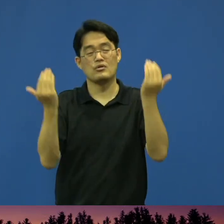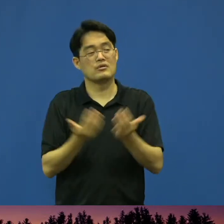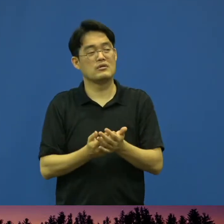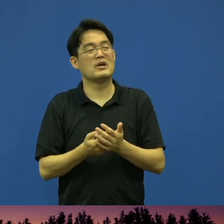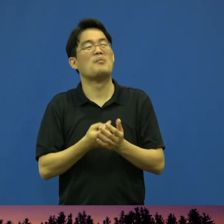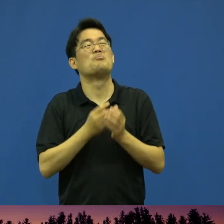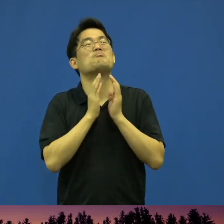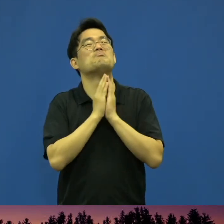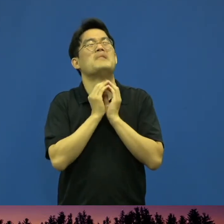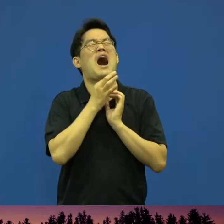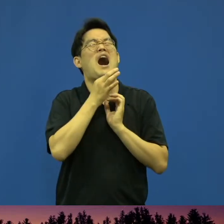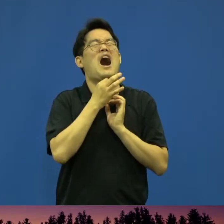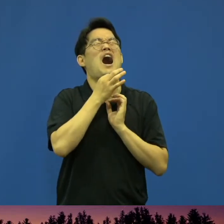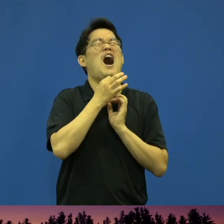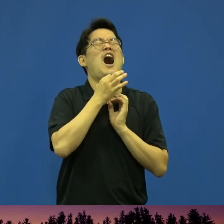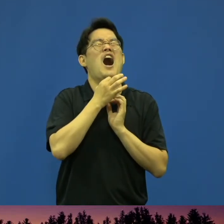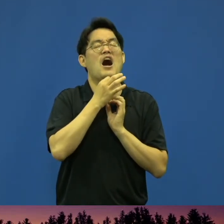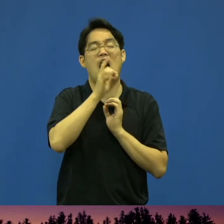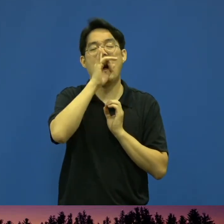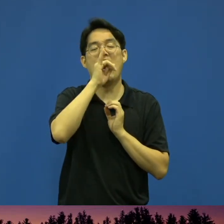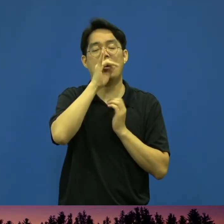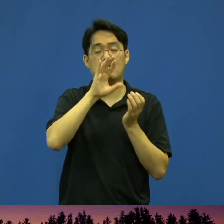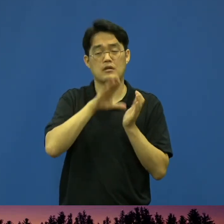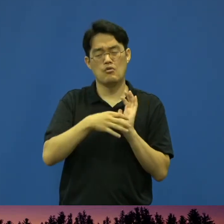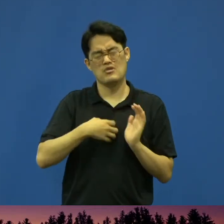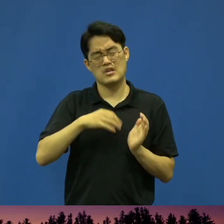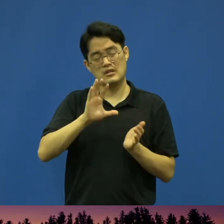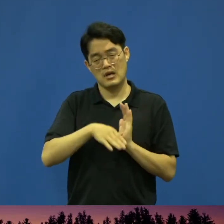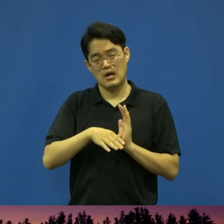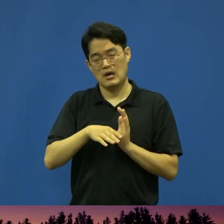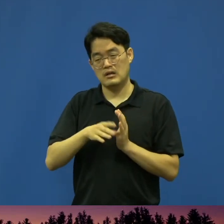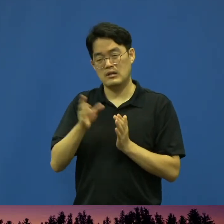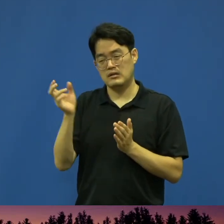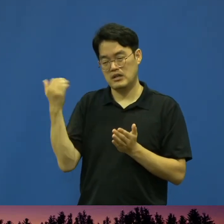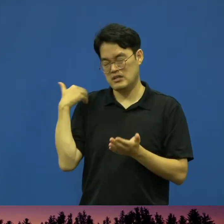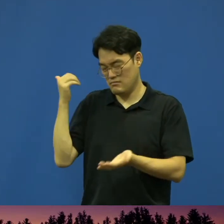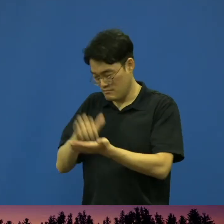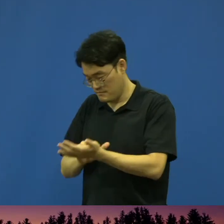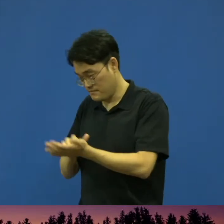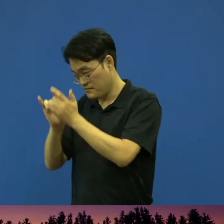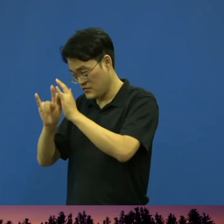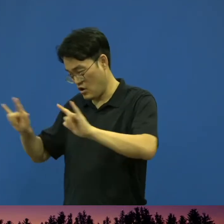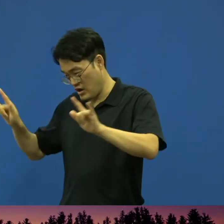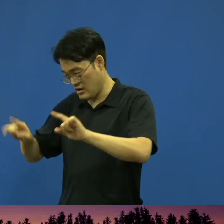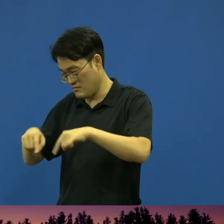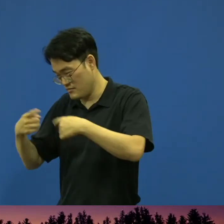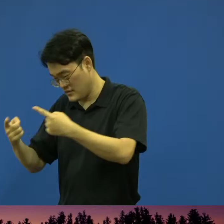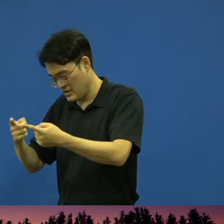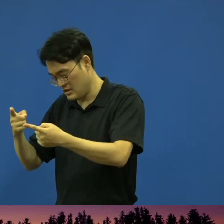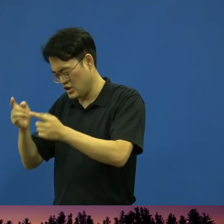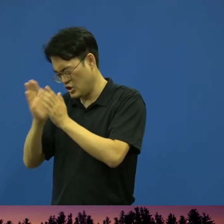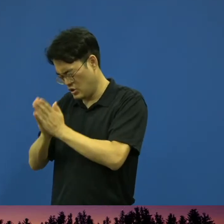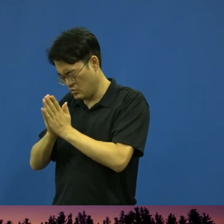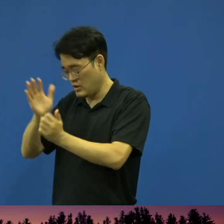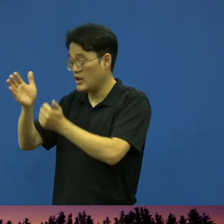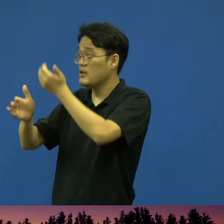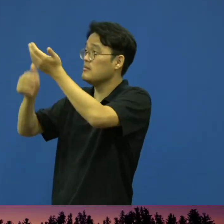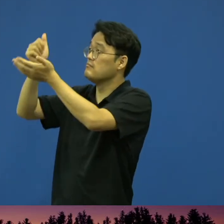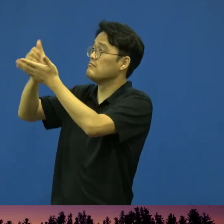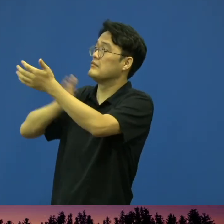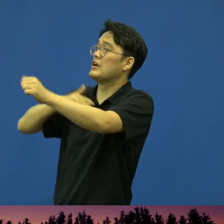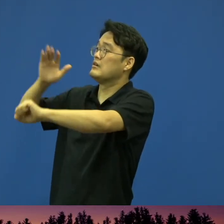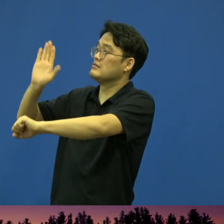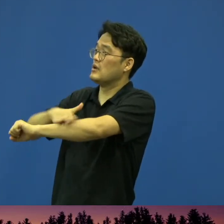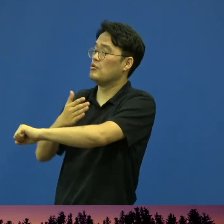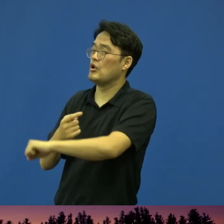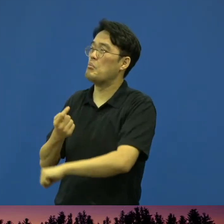위기 앞에서 하나님 앞에 기도하기 시작했습니다. 그가 이렇게 기도했습니다. 하나님, 제가 잘못했습니다. 목소리를